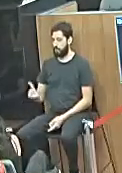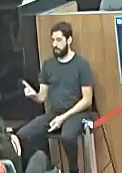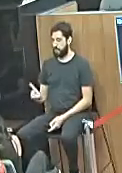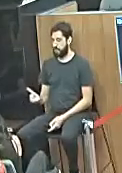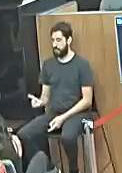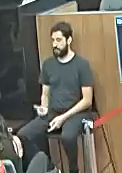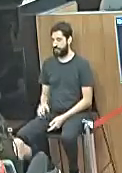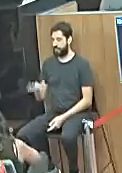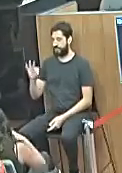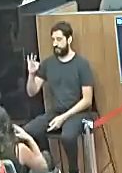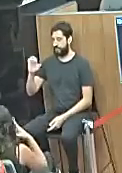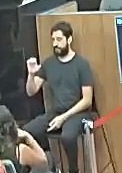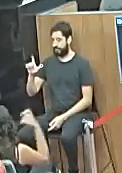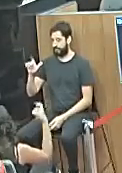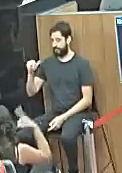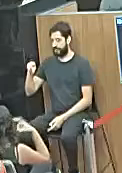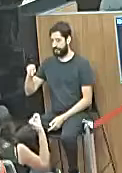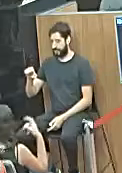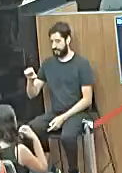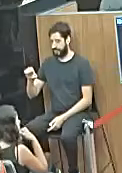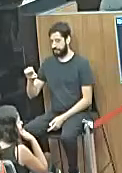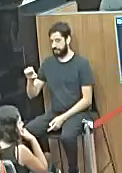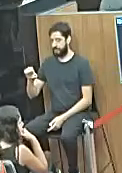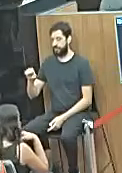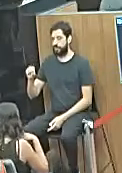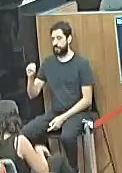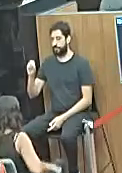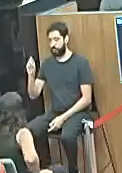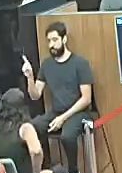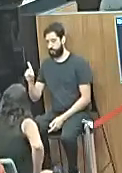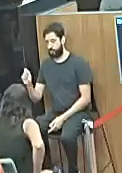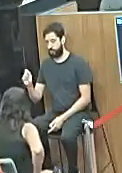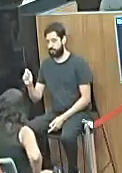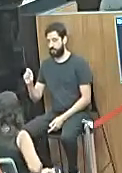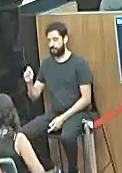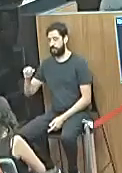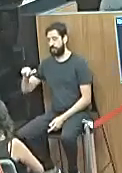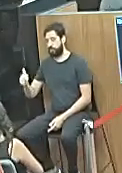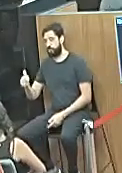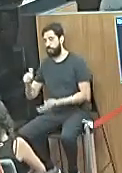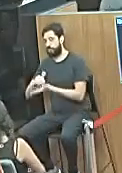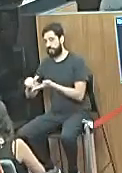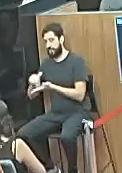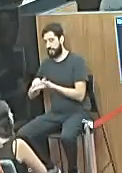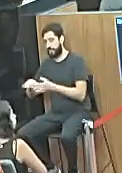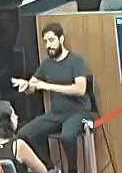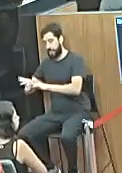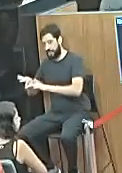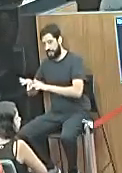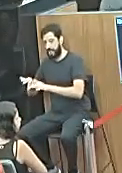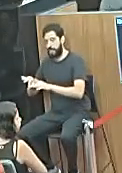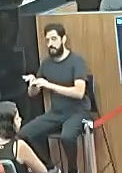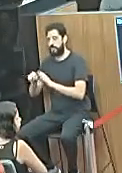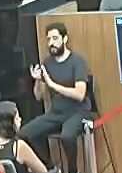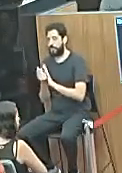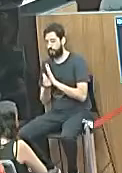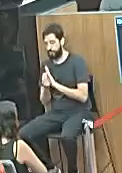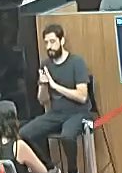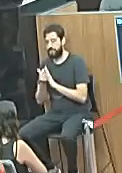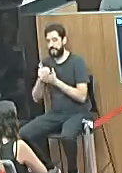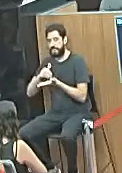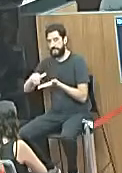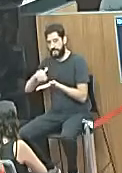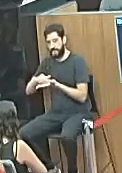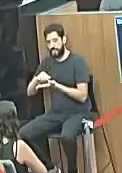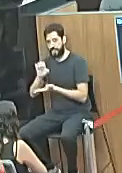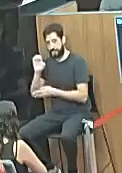felipe mar nos parreiras de souza subsecretário de planejamento e orçamento secretaria de estado de planejamento e gestão